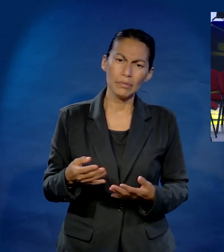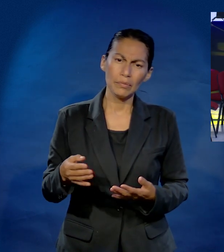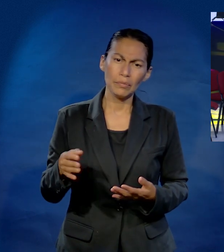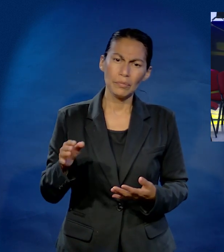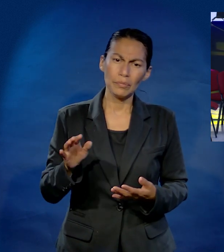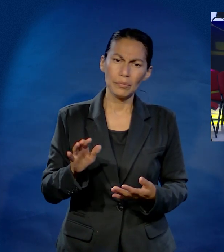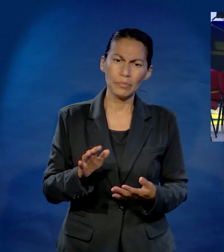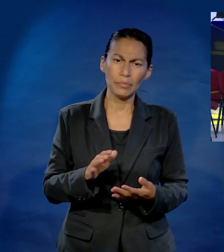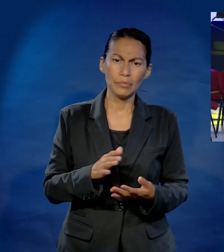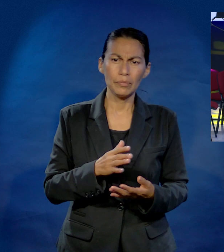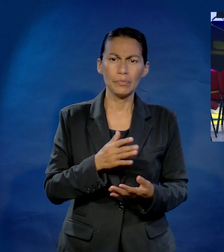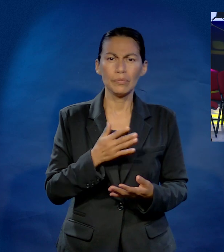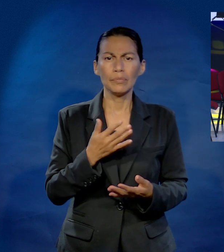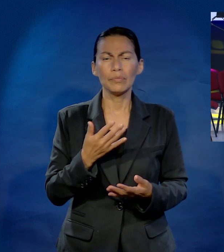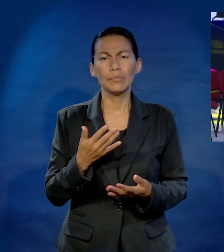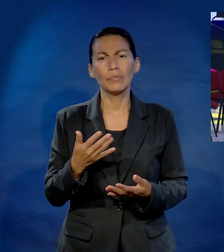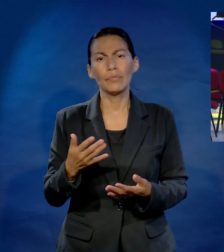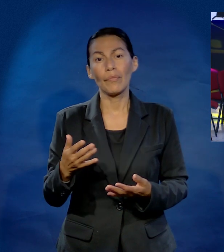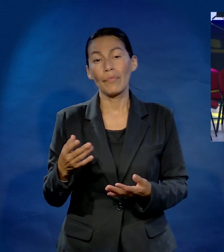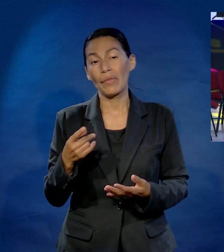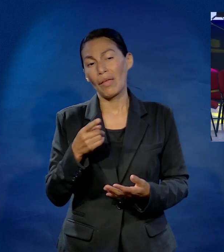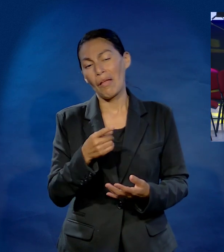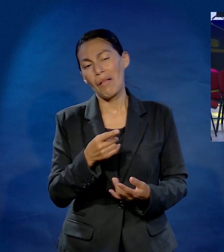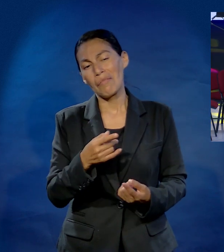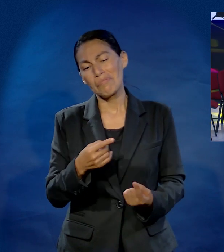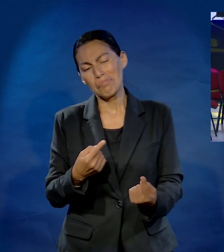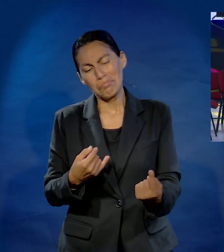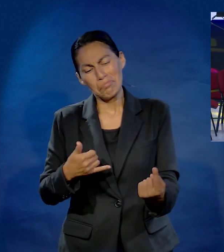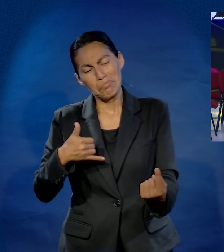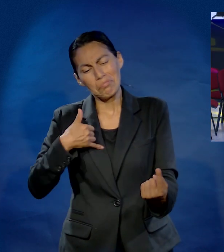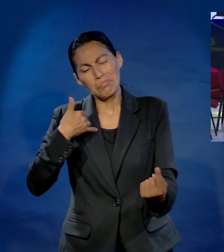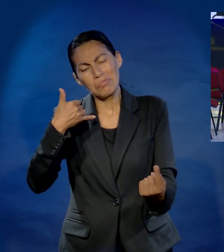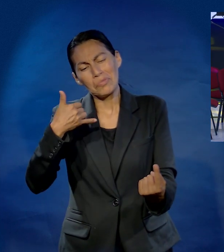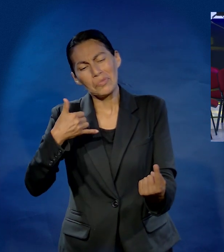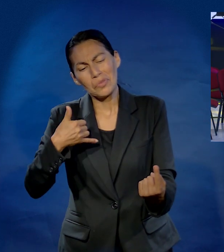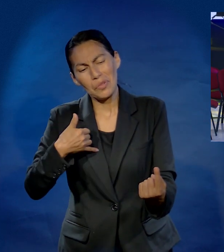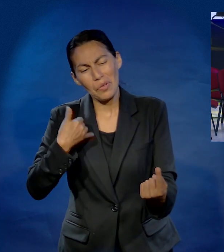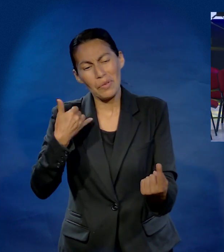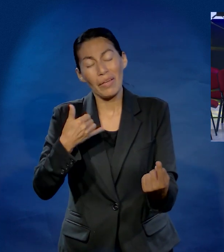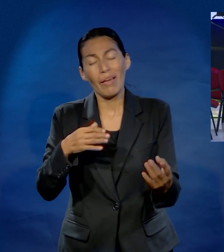ni convencer a un gigante más fuerte que él.